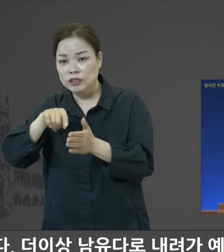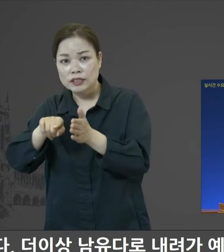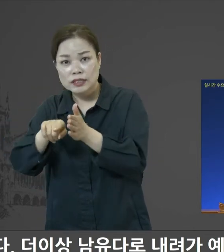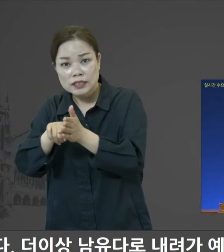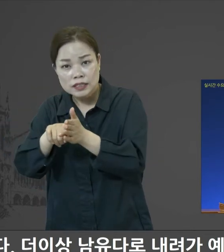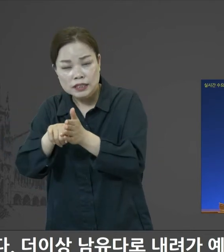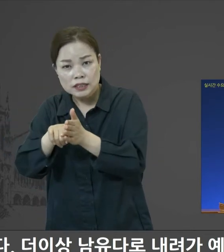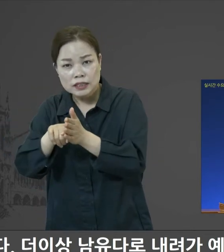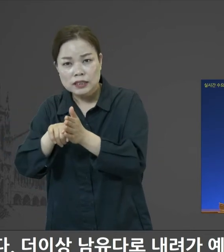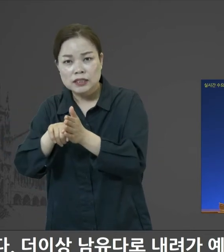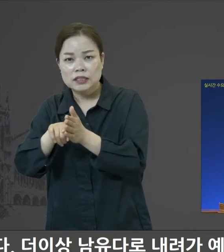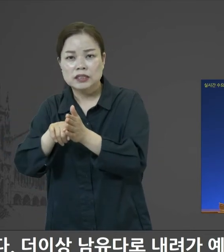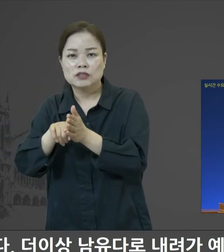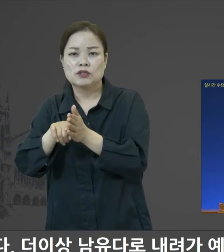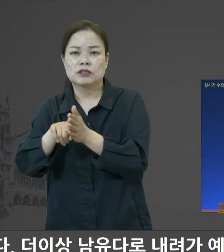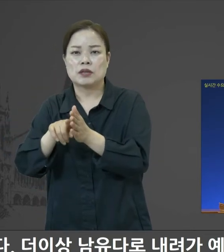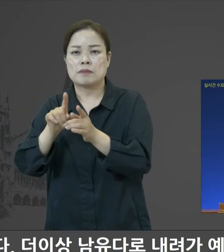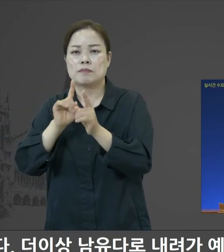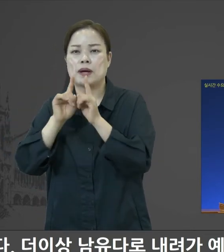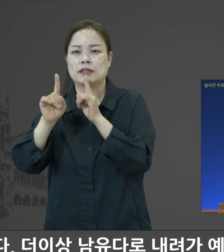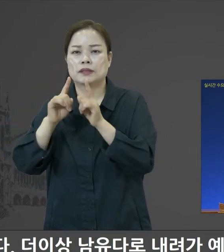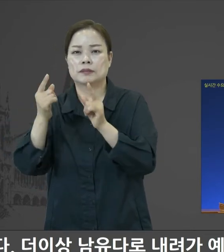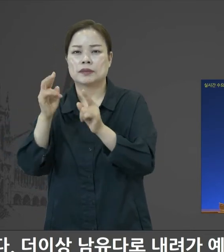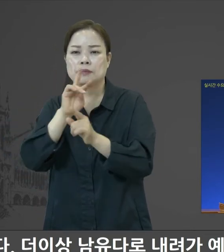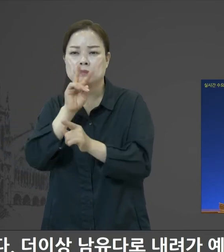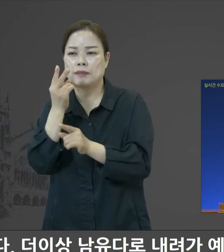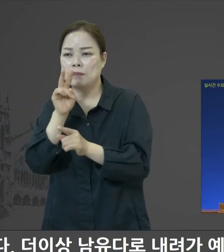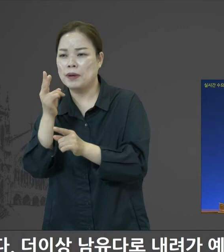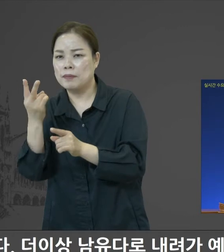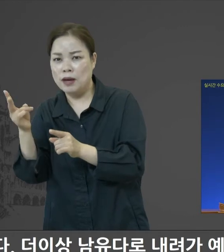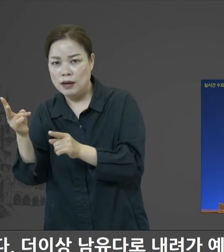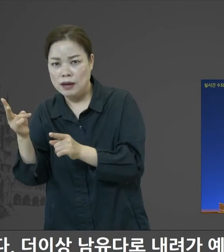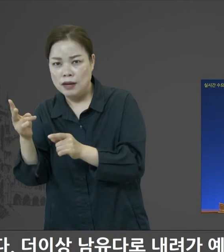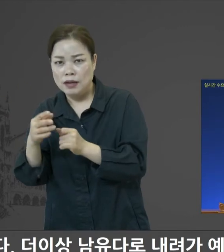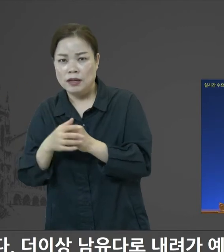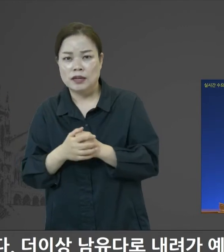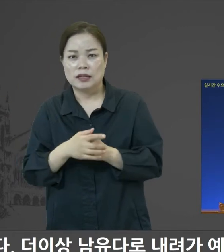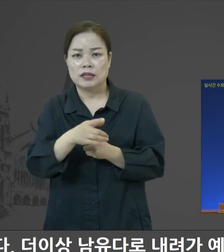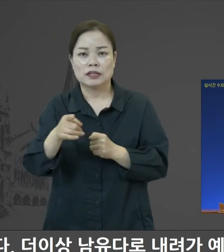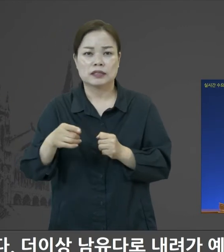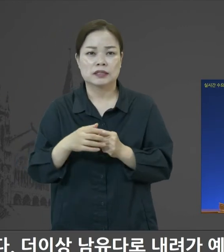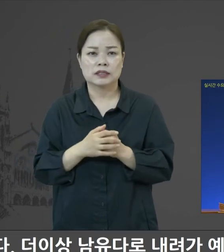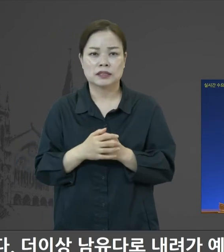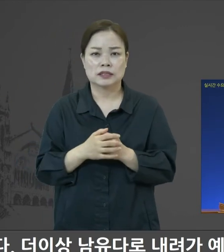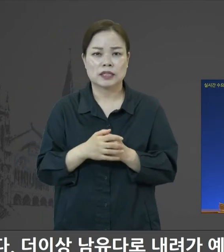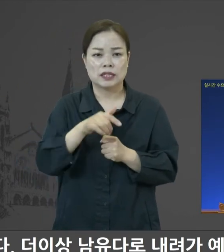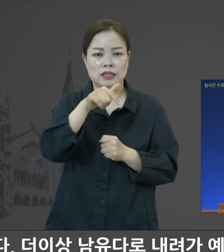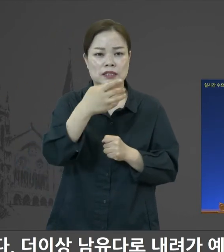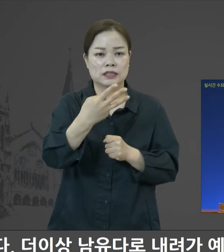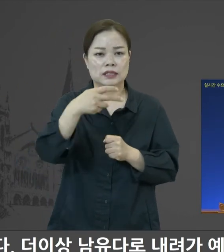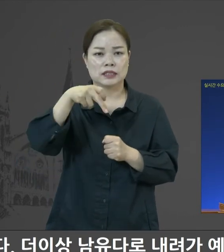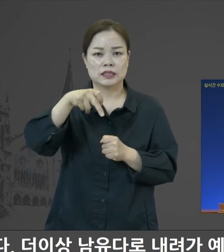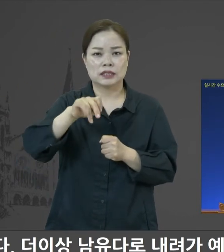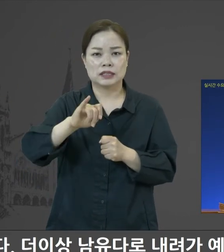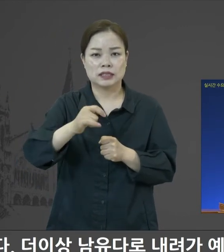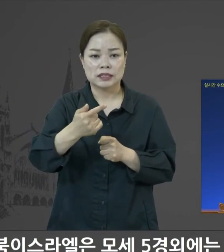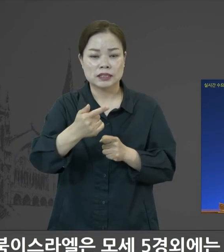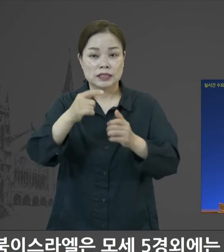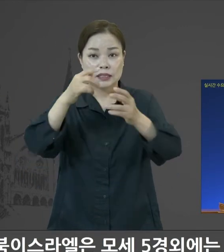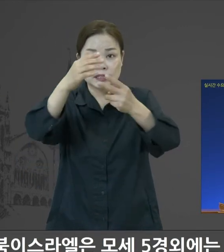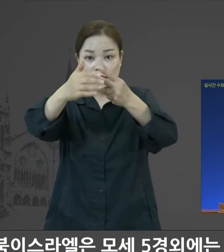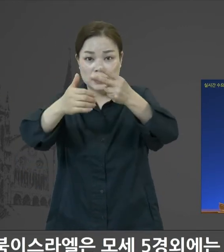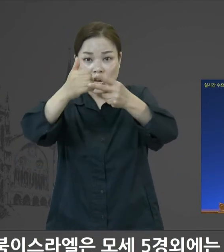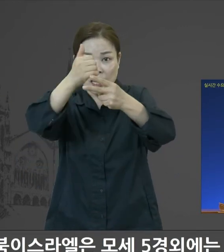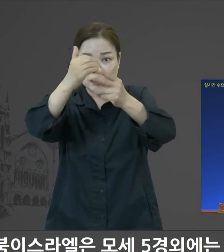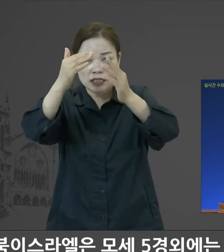말씀을 일부 수정하기도 했죠. 그리고 사마리아 땅에 있는 그리심산에서 드리는 예배를